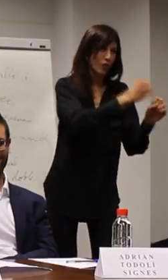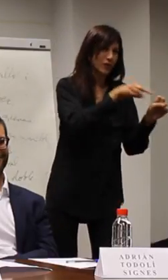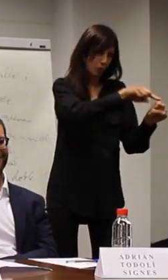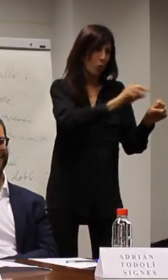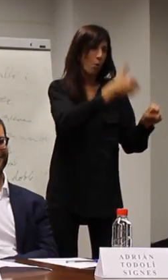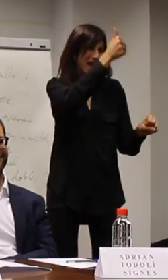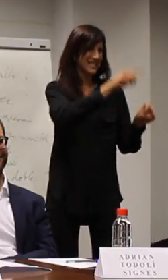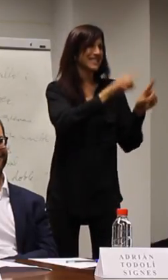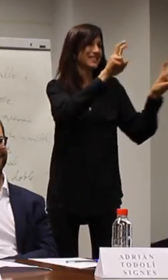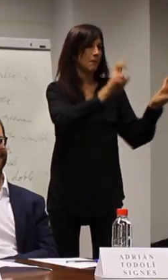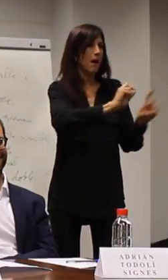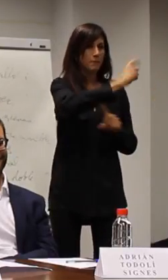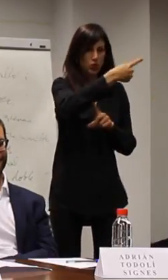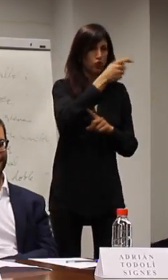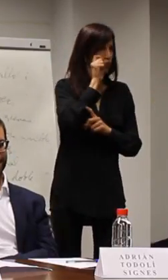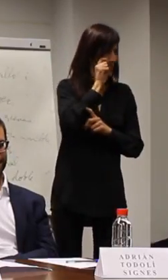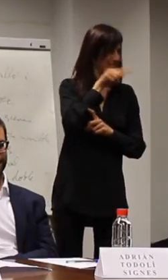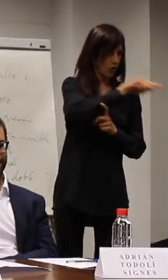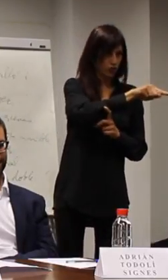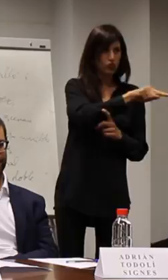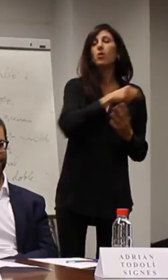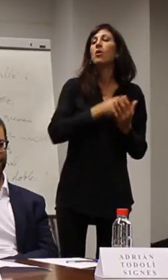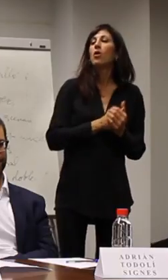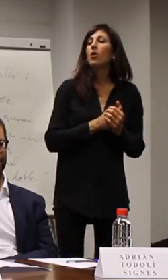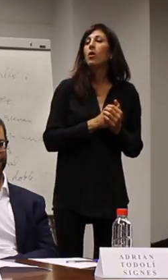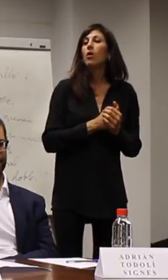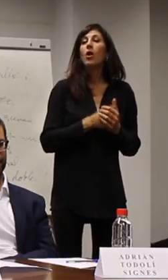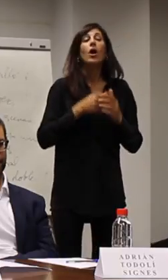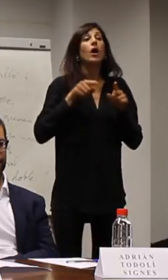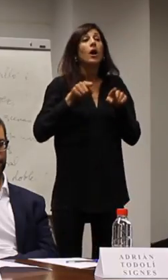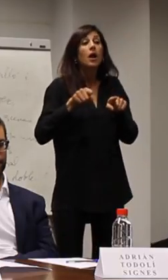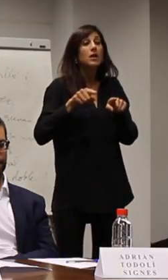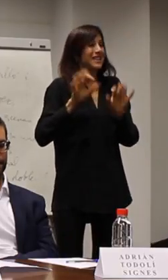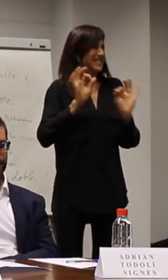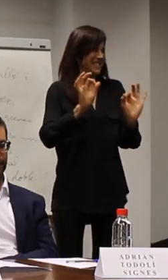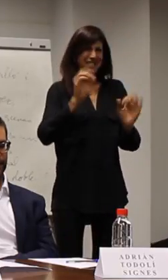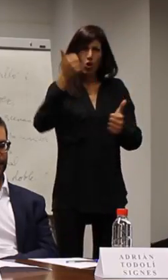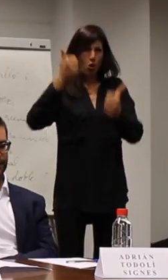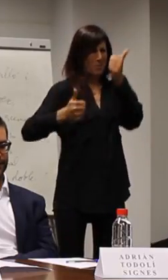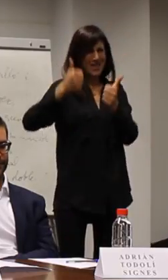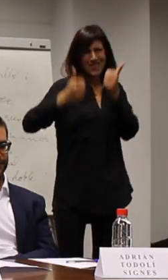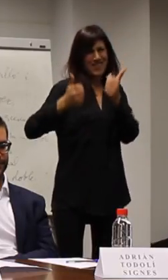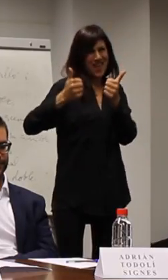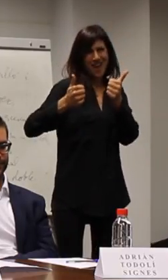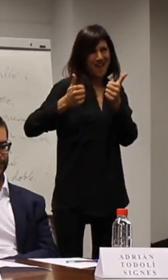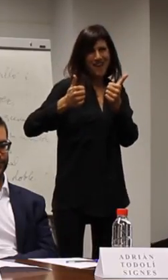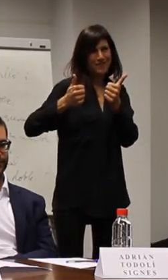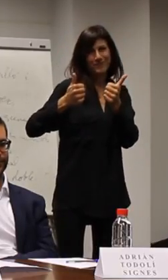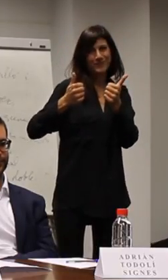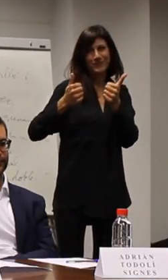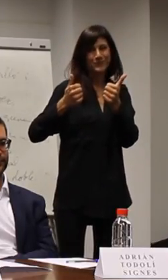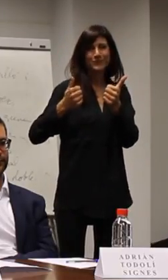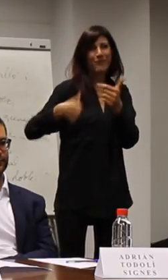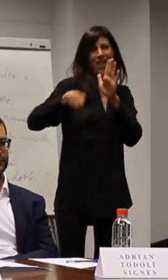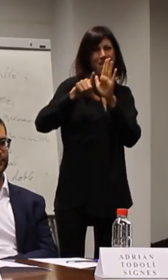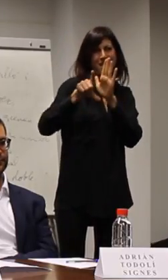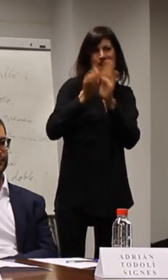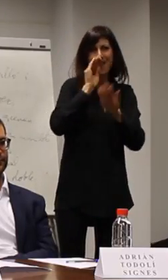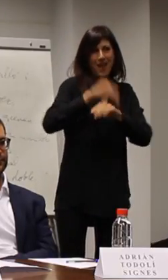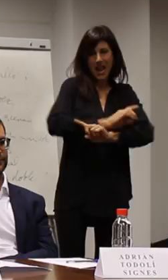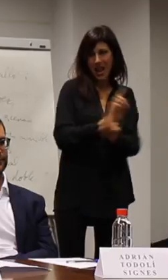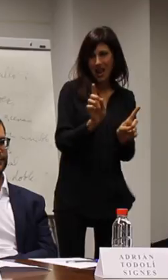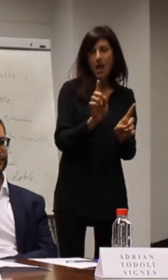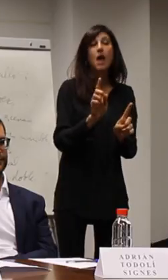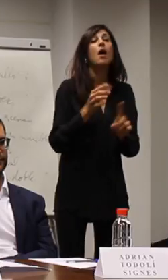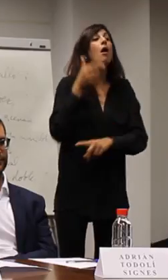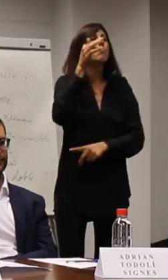tanto, esos serían los tres temas. Competencia probablemente desleal, que habría que plantear. Segundo, derechos, precarizar todavía